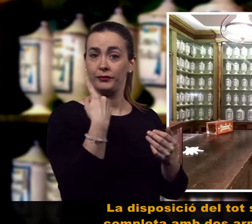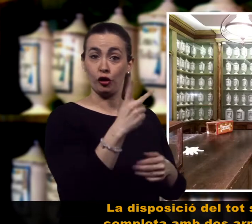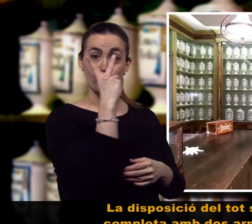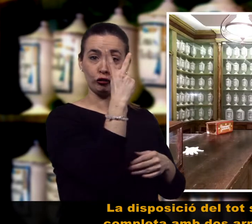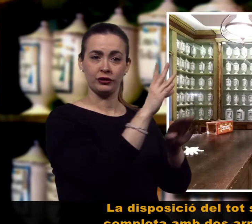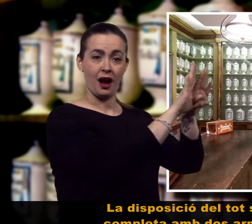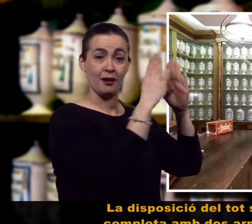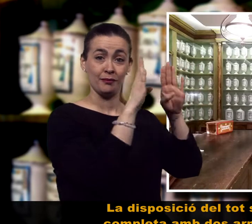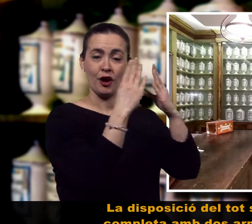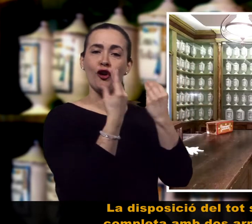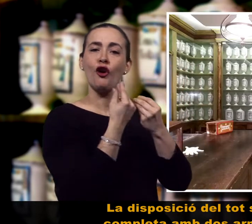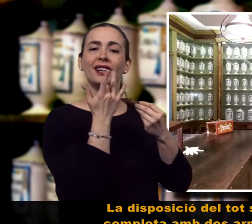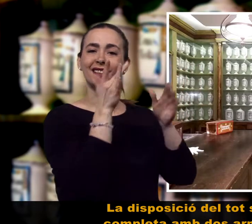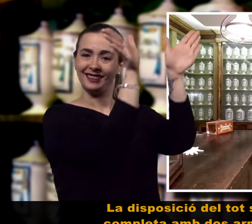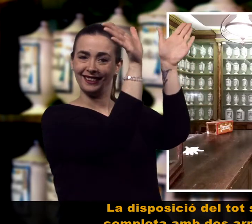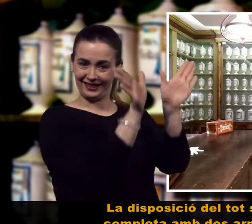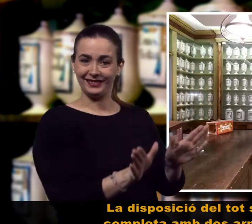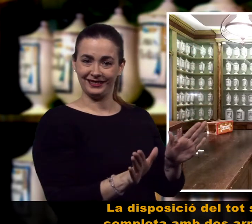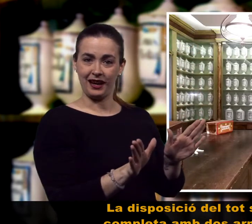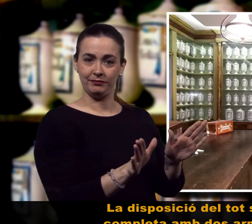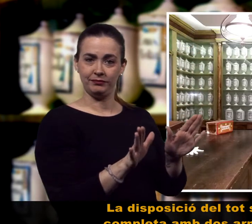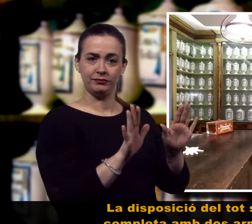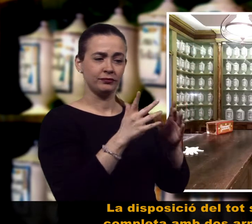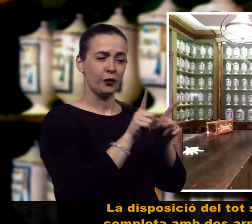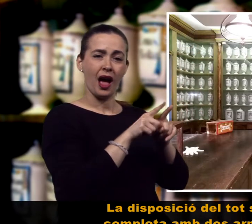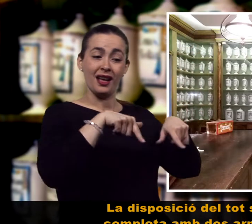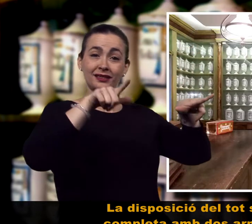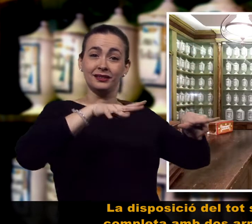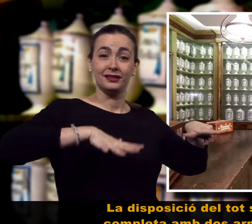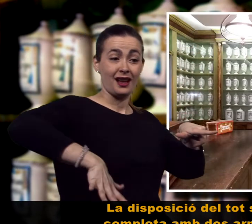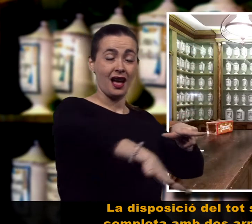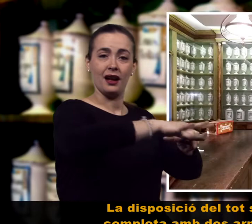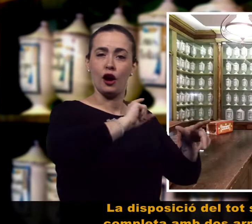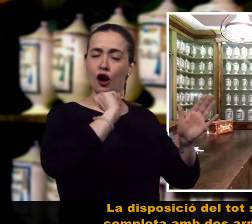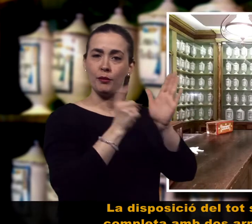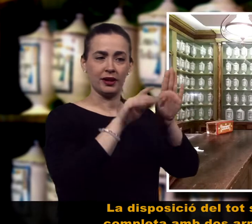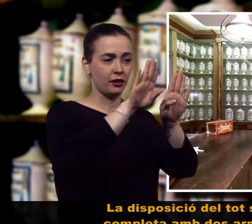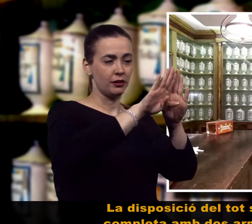La disposició del tot simètrica es completa amb 2 armaris vitrina.